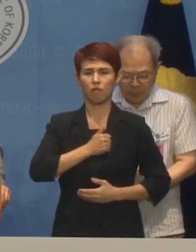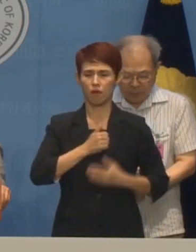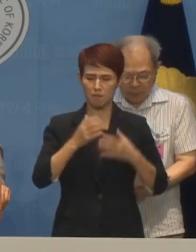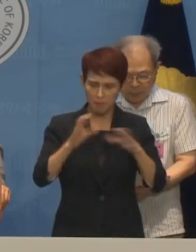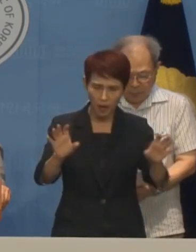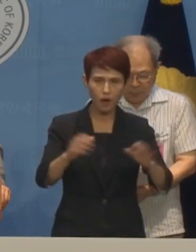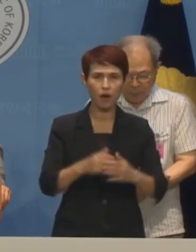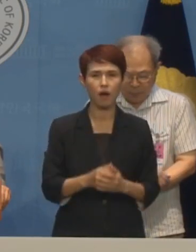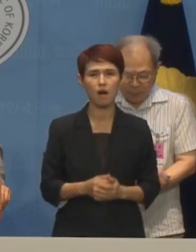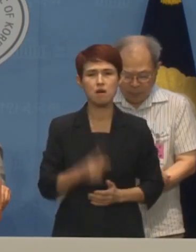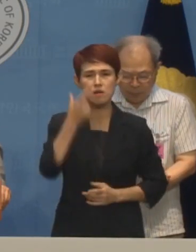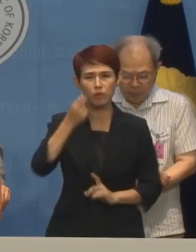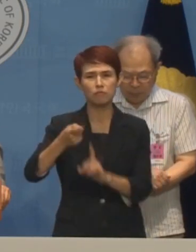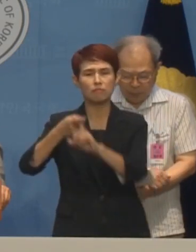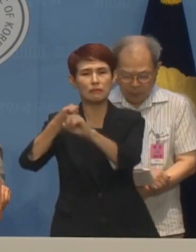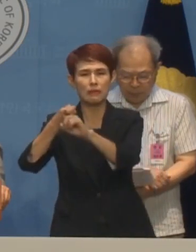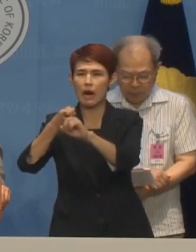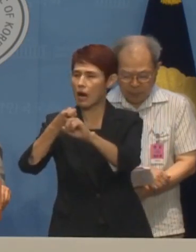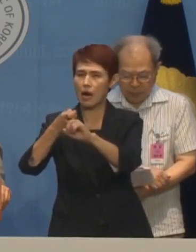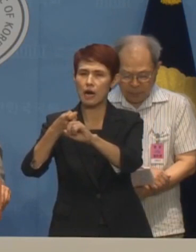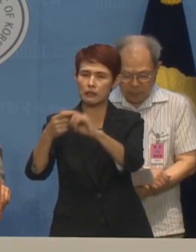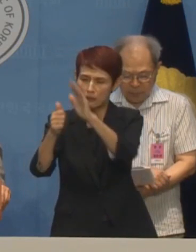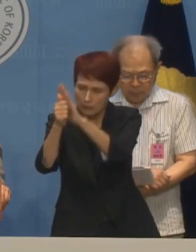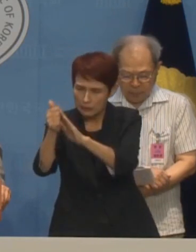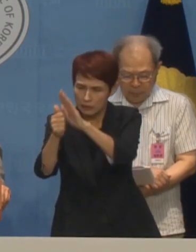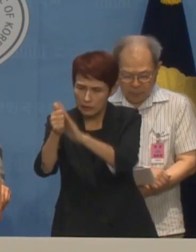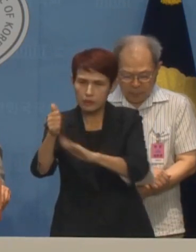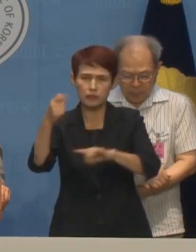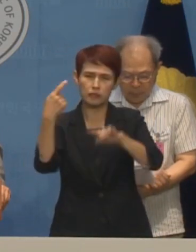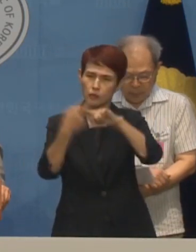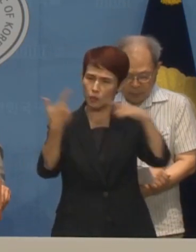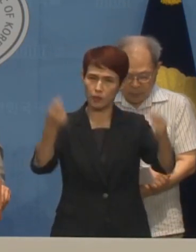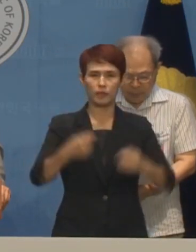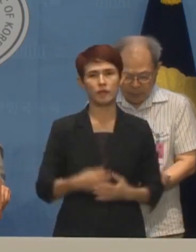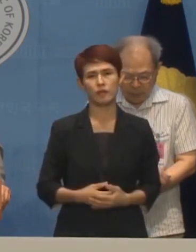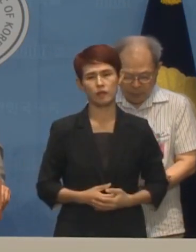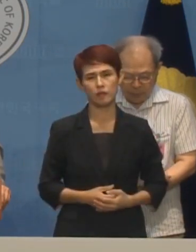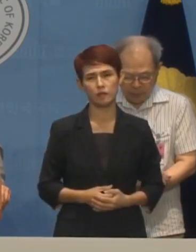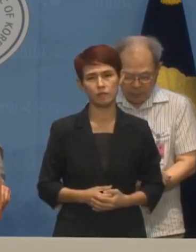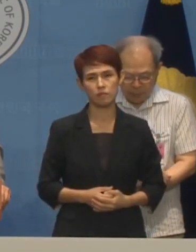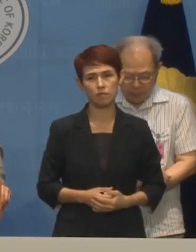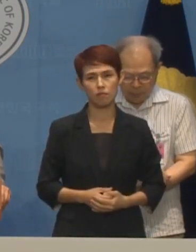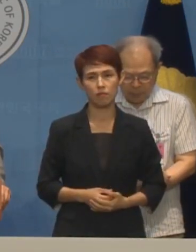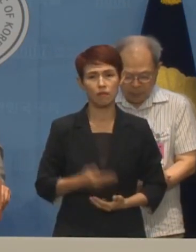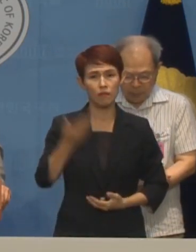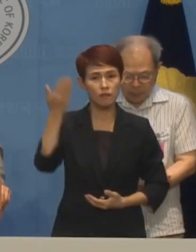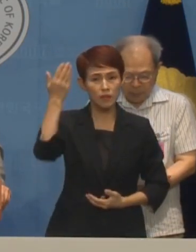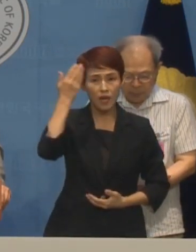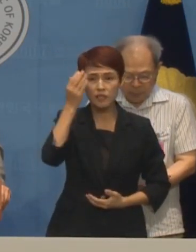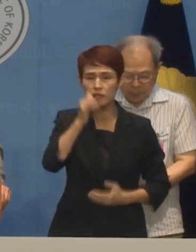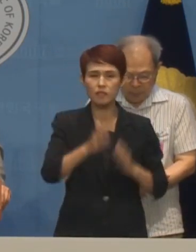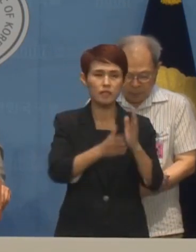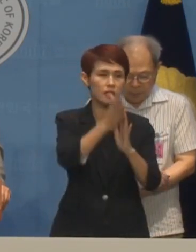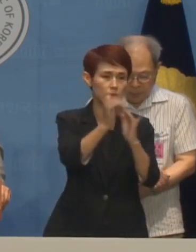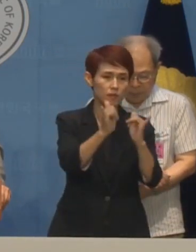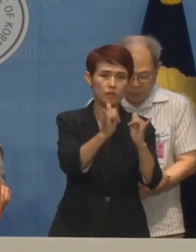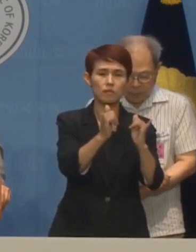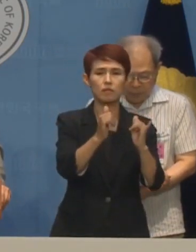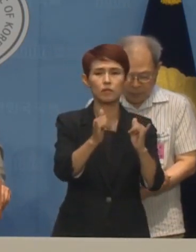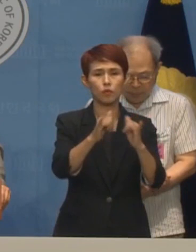친일을 넘어선 숭인의 기반을 마련하는 일일 것이다. 상식을 가진 시민들과